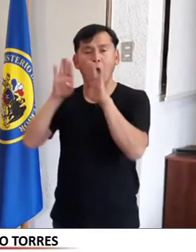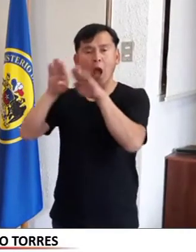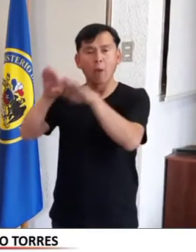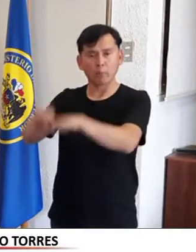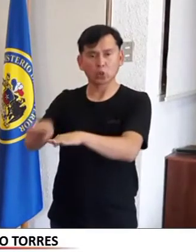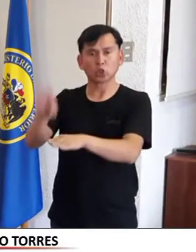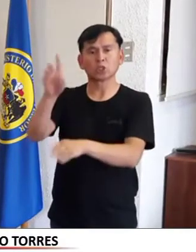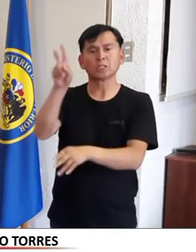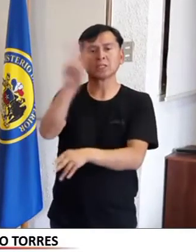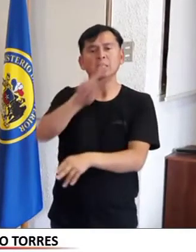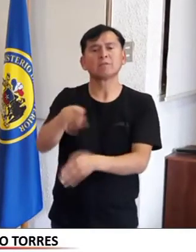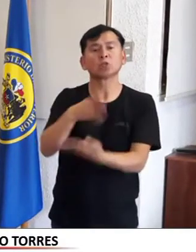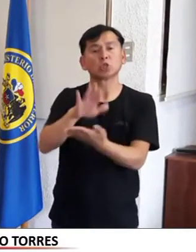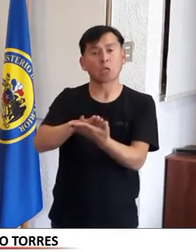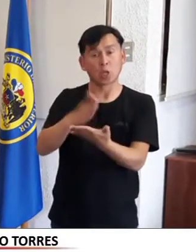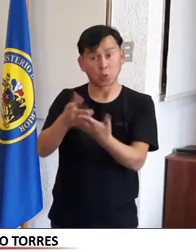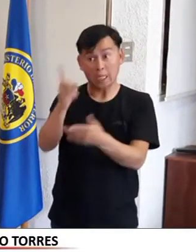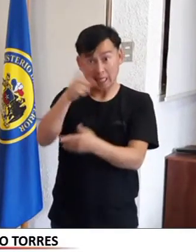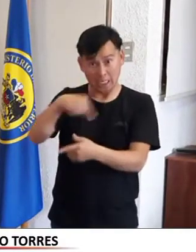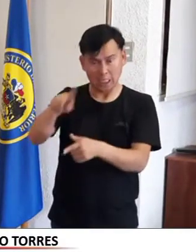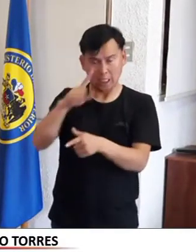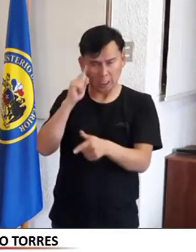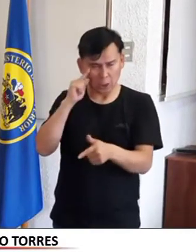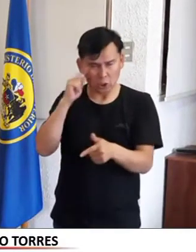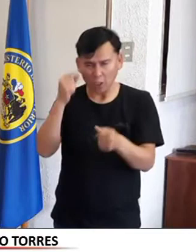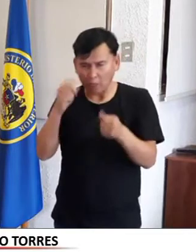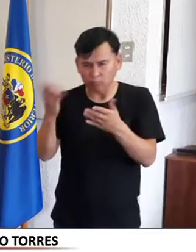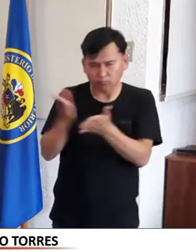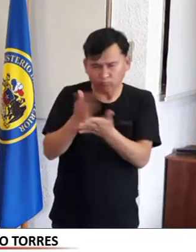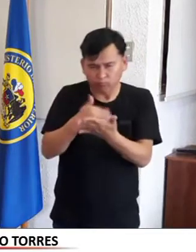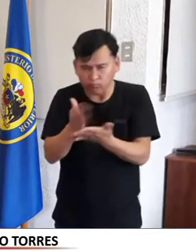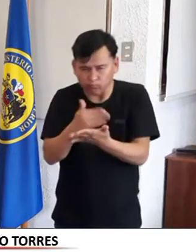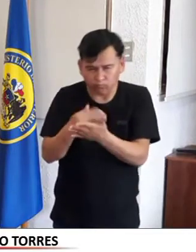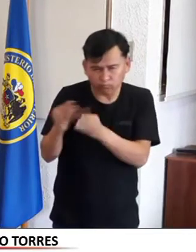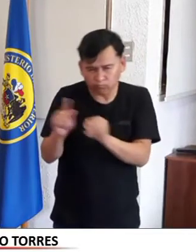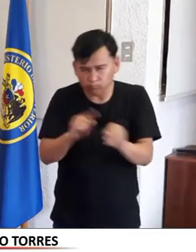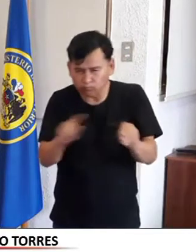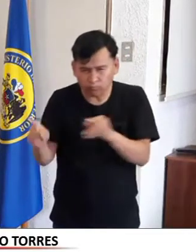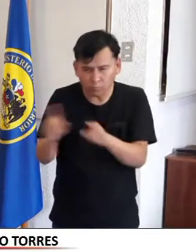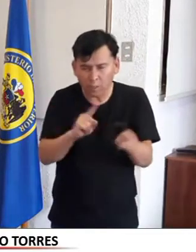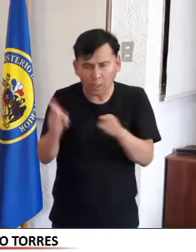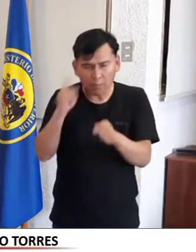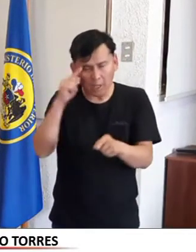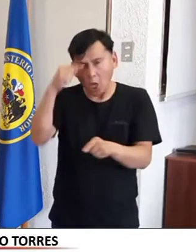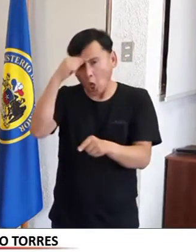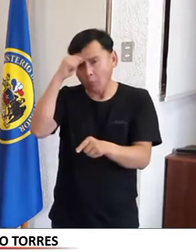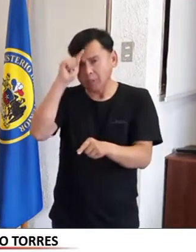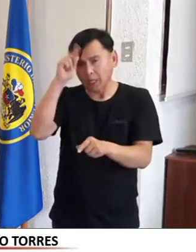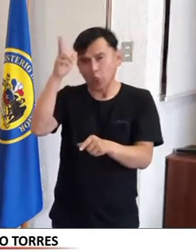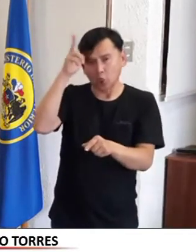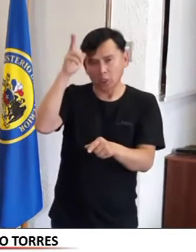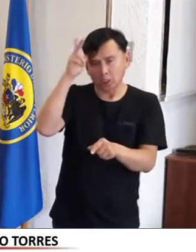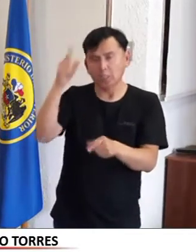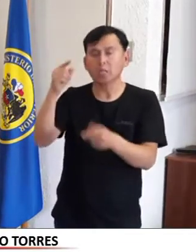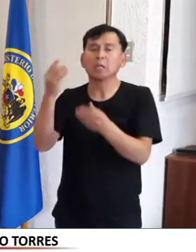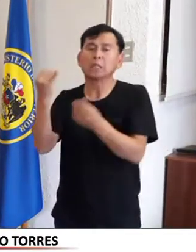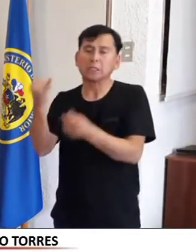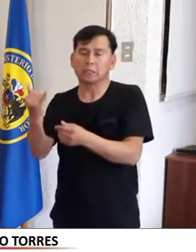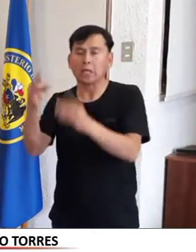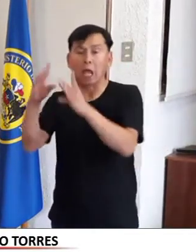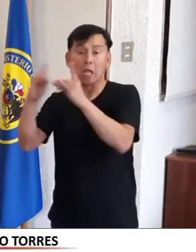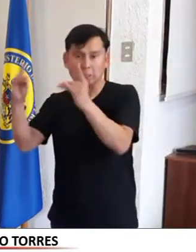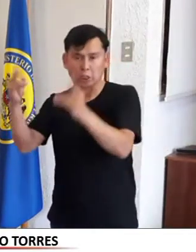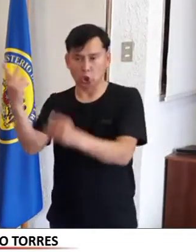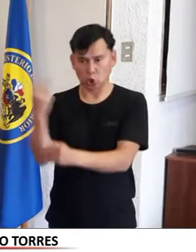Salud Aysén. Ellos están armando toda una logística en la cual, ¿no es cierto?, es el Hospital Regional Coyhaique y el Hospital de